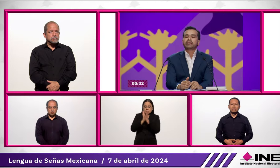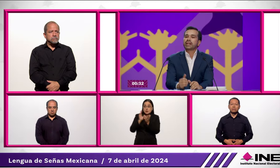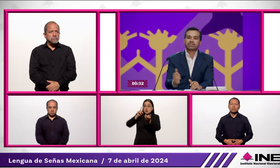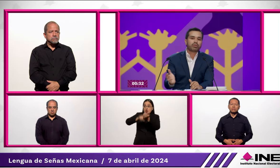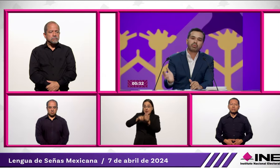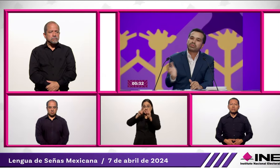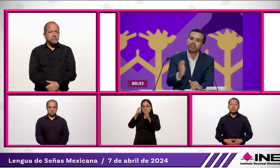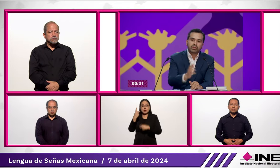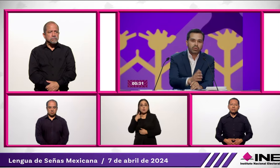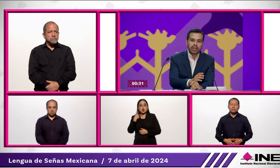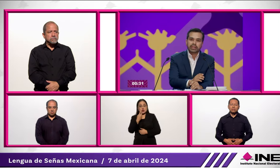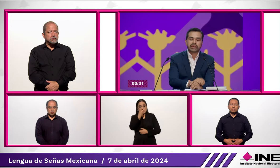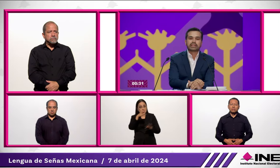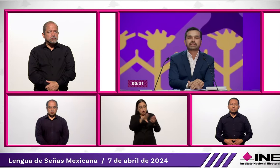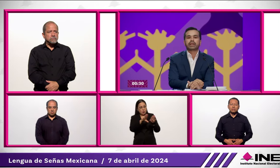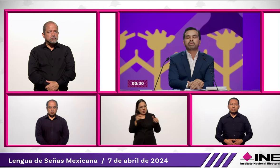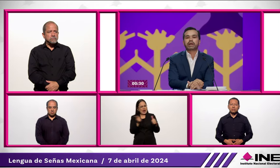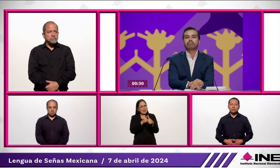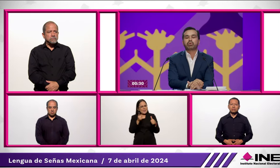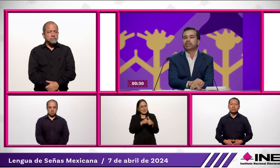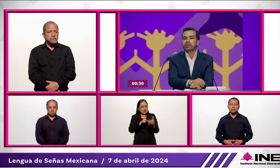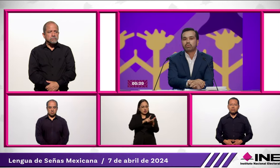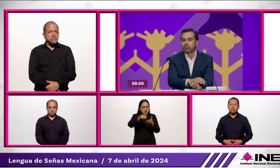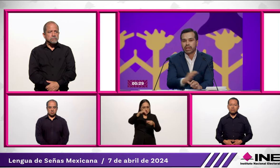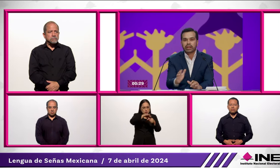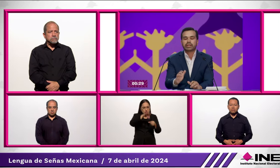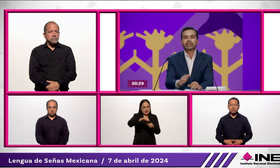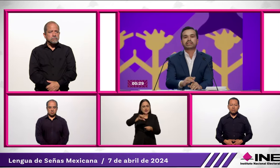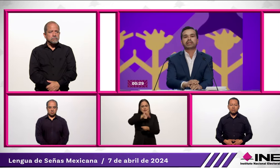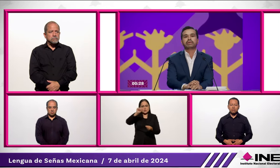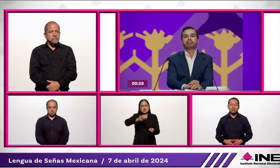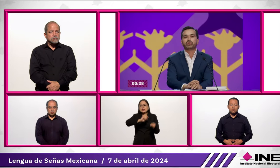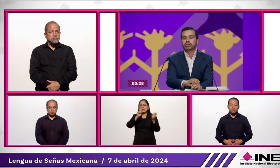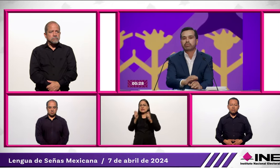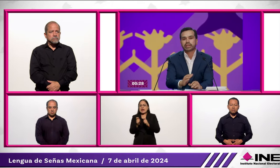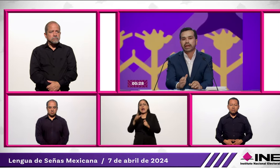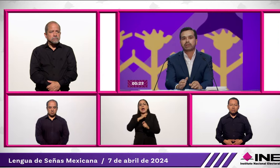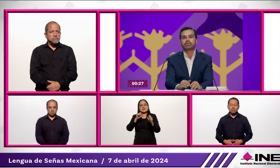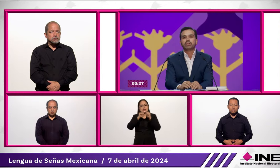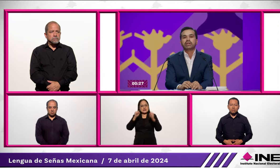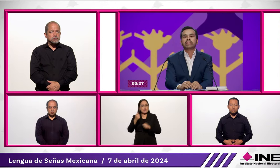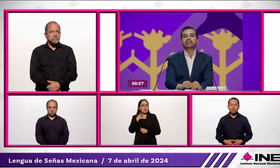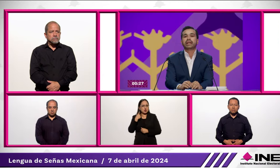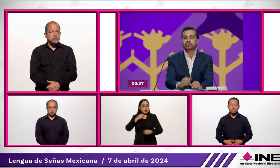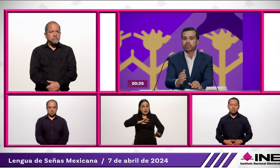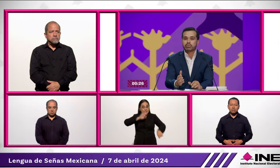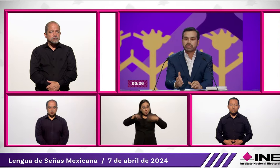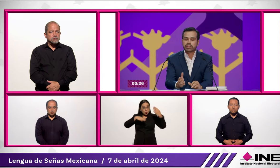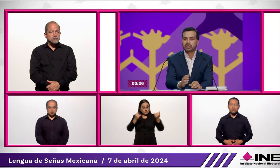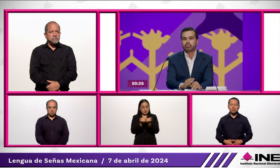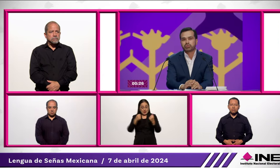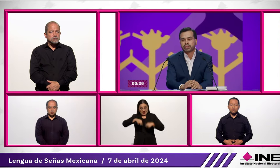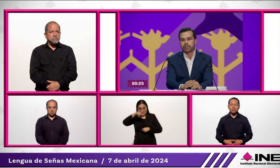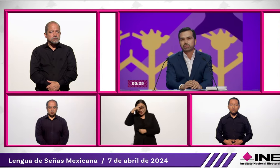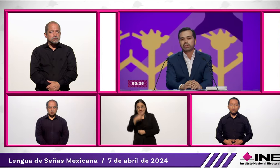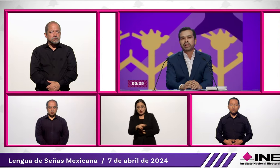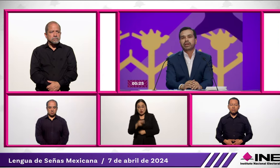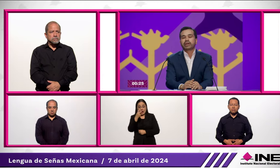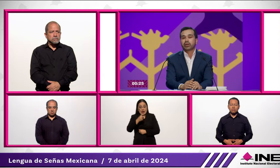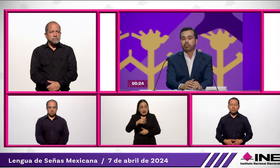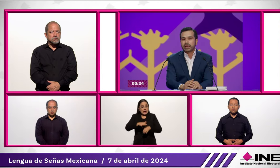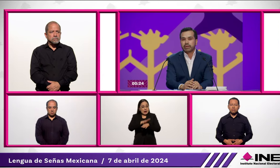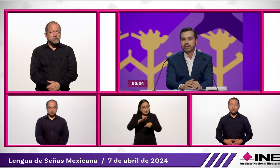votar, transformó sin duda el sistema político mundial, el sistema político mexicano, y estos cambios han sido